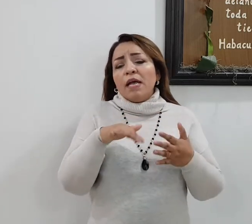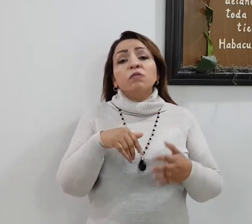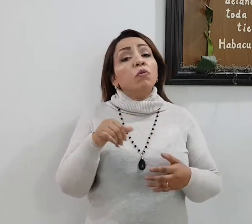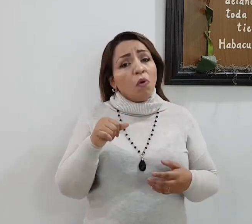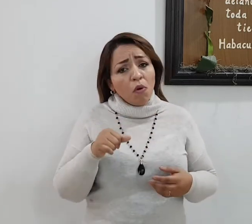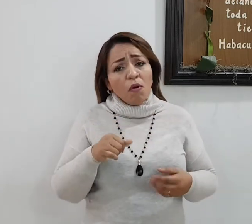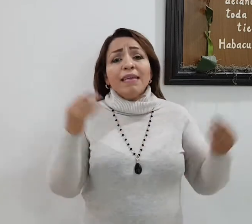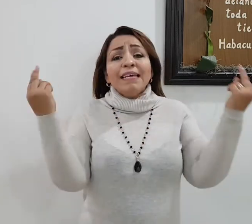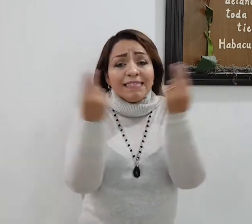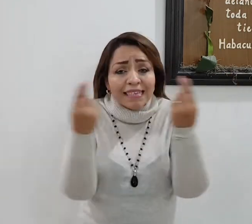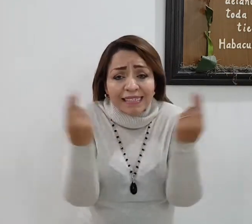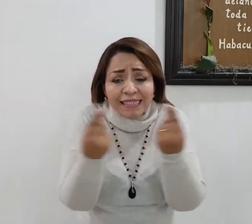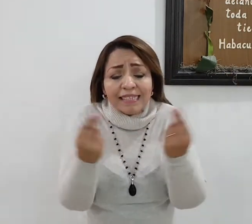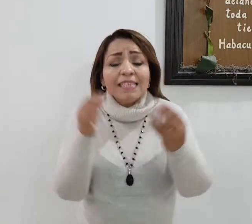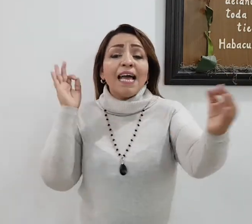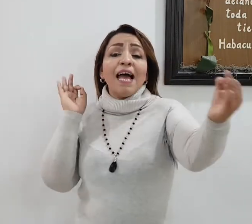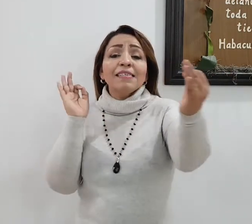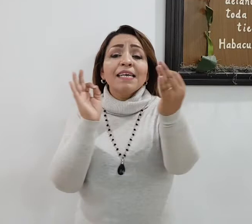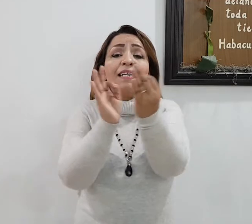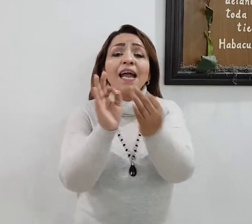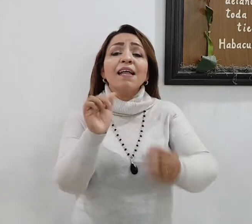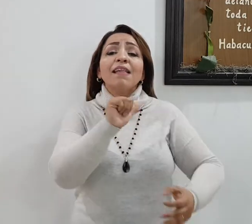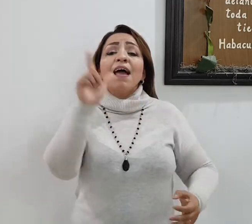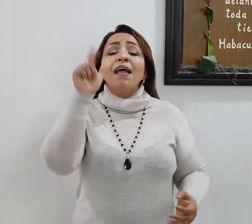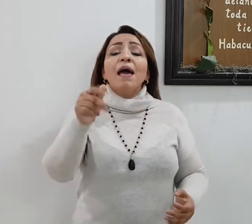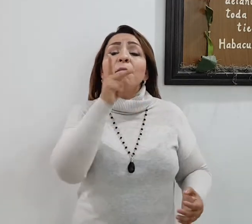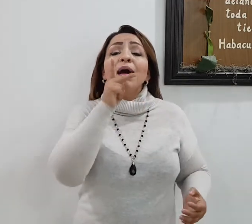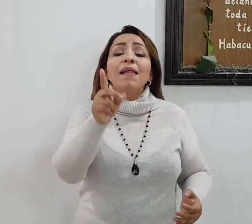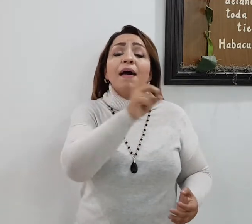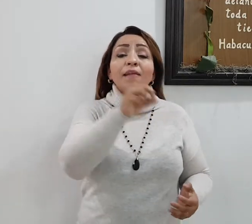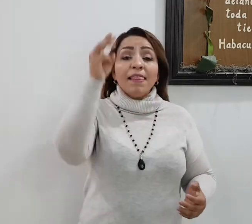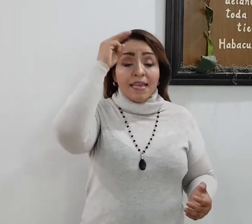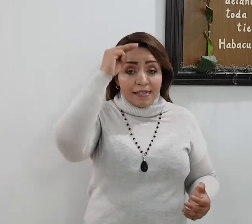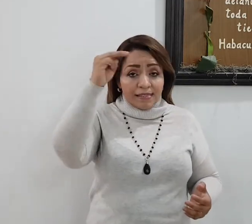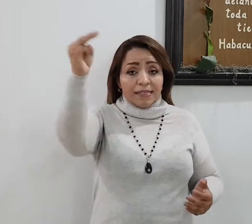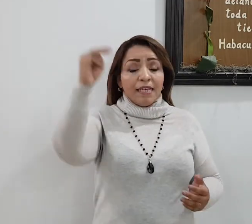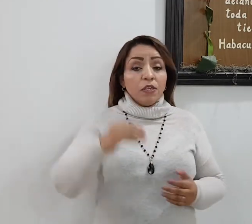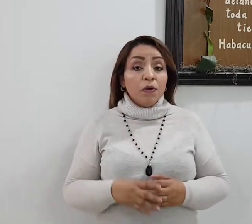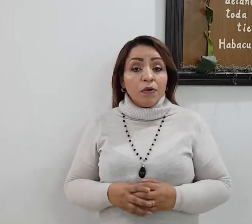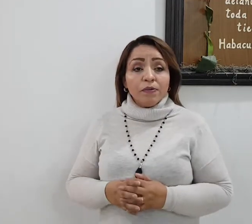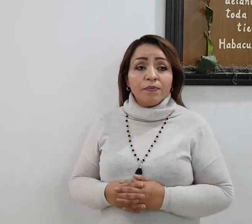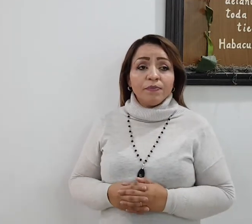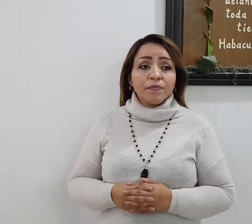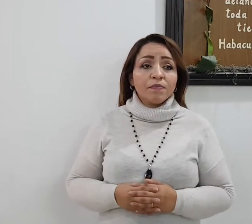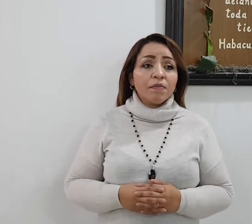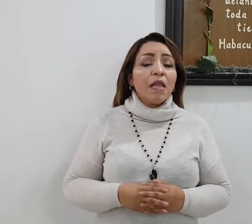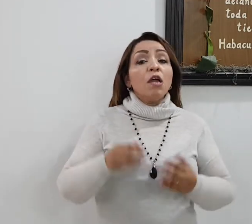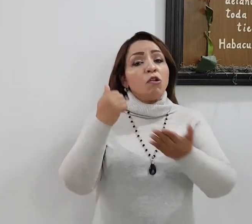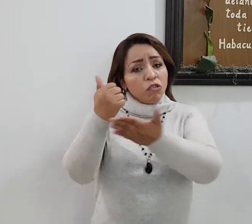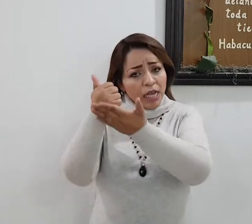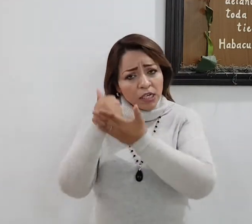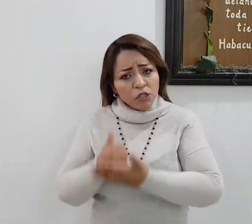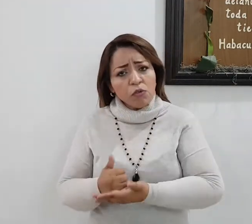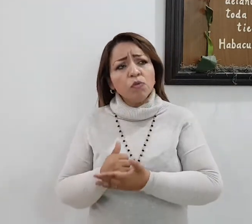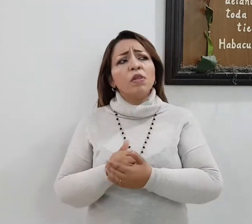Señor. También, hermanos, no solamente encontramos su voluntad, no solamente nos ayuda en nuestros conflictos, no solamente nos trae paz al